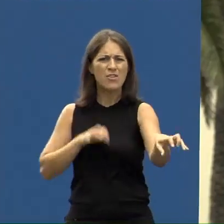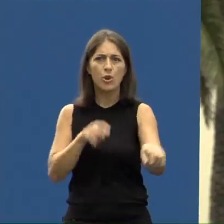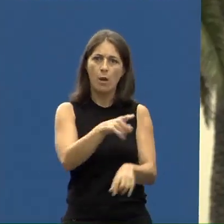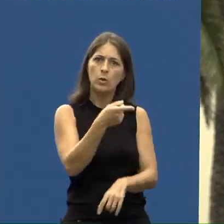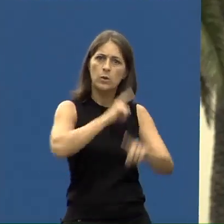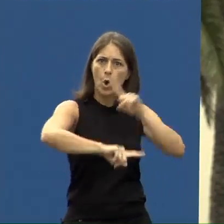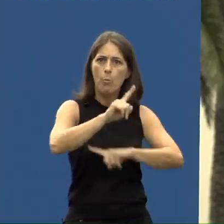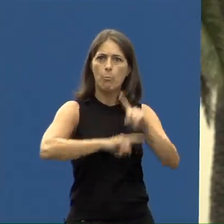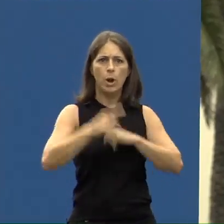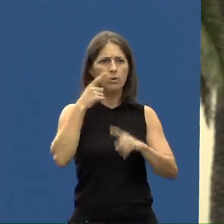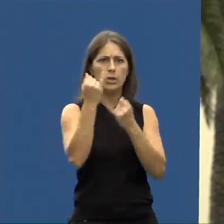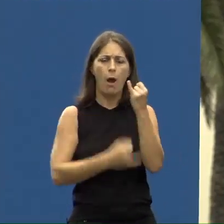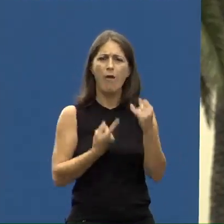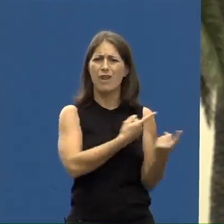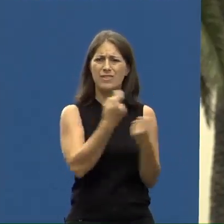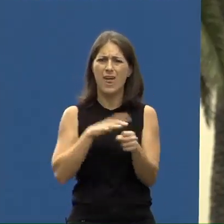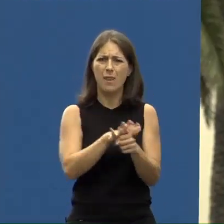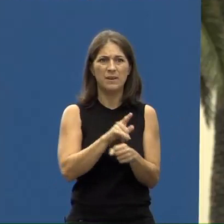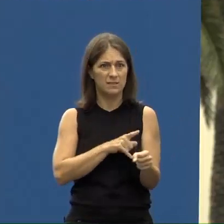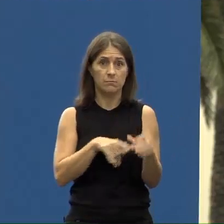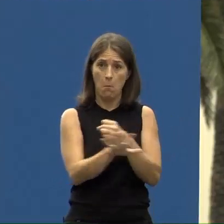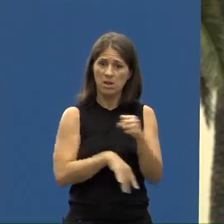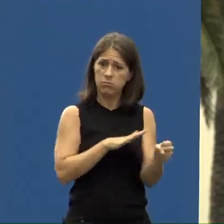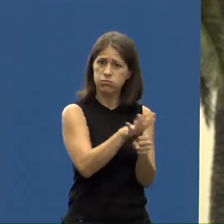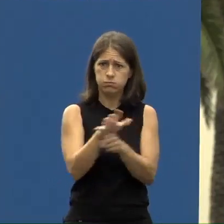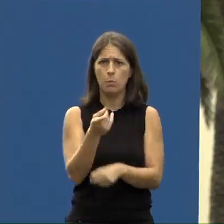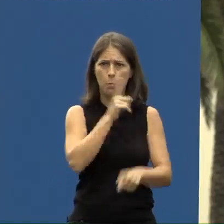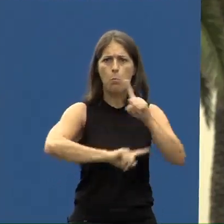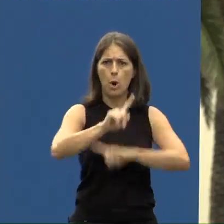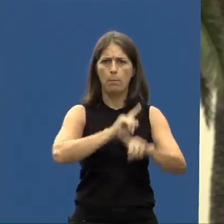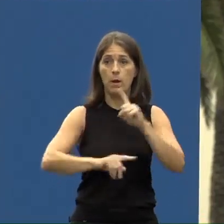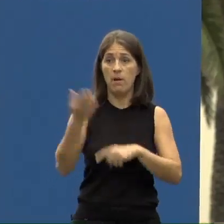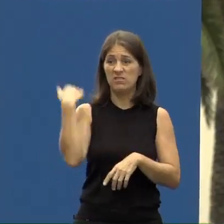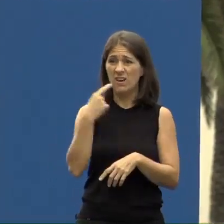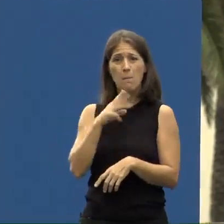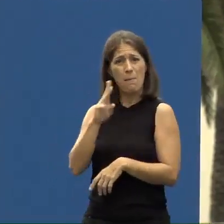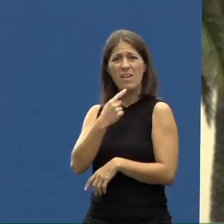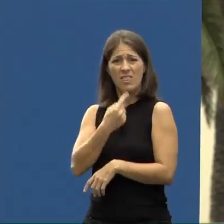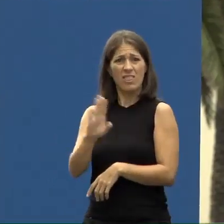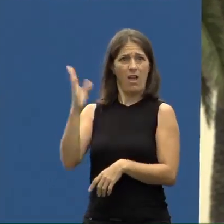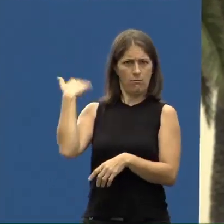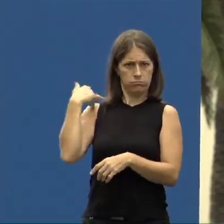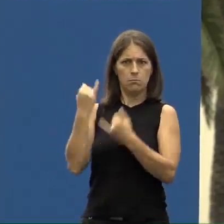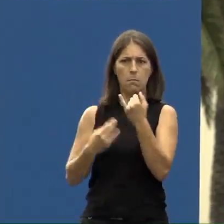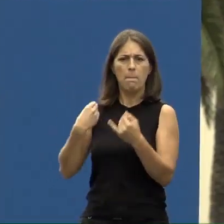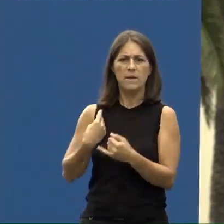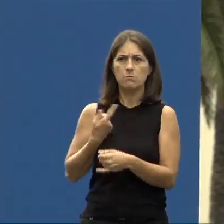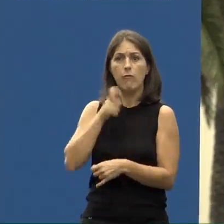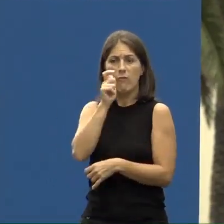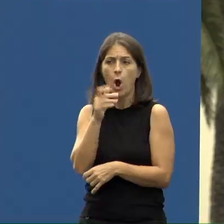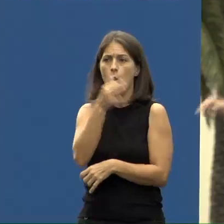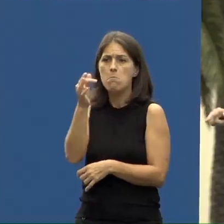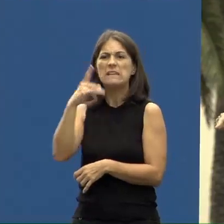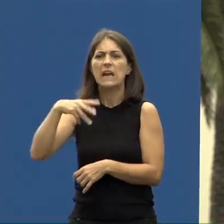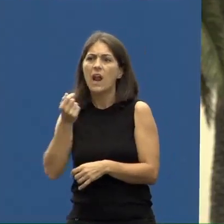problemas para cubrir as súas necesidades básicas. Iso era o que dicía o Partido Popular. Iso era o que decían Carlos Negreira e Alberto Núñez